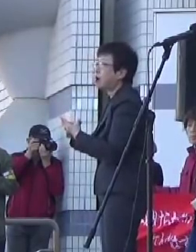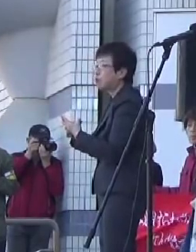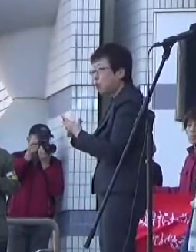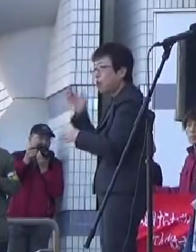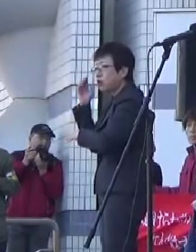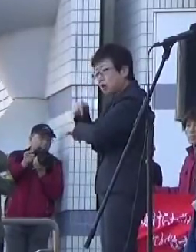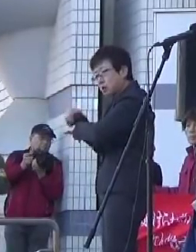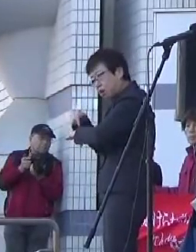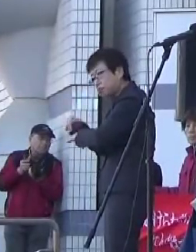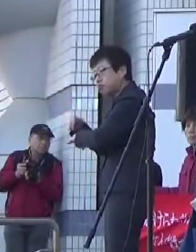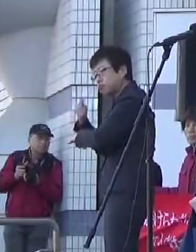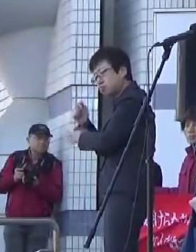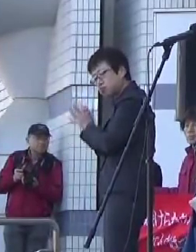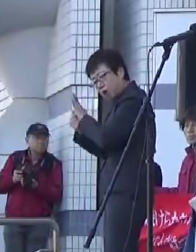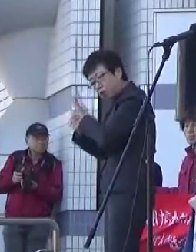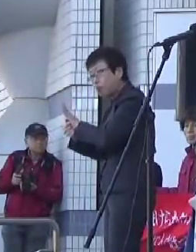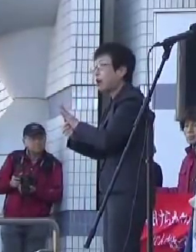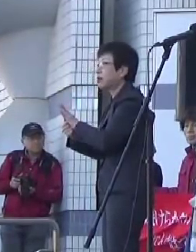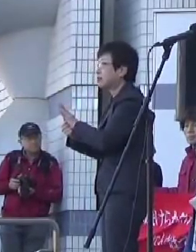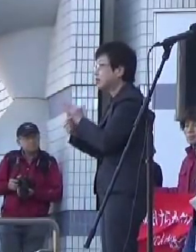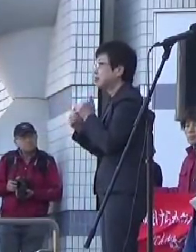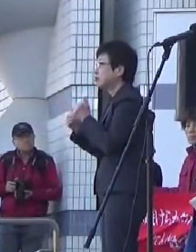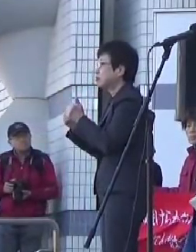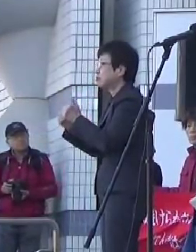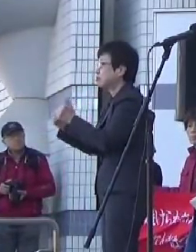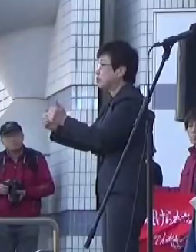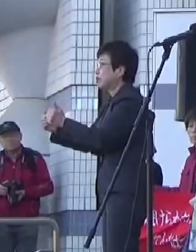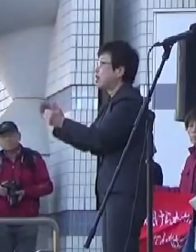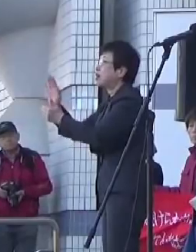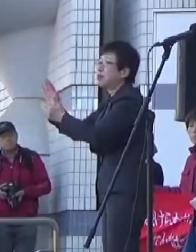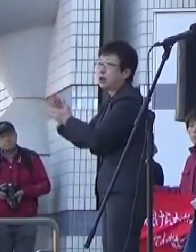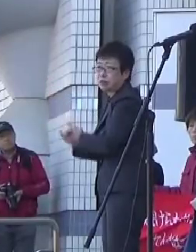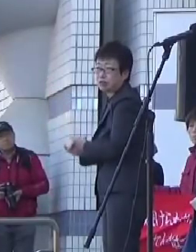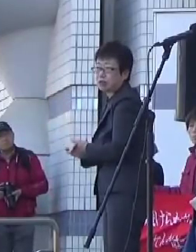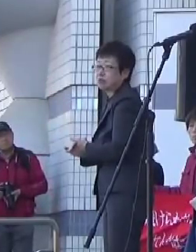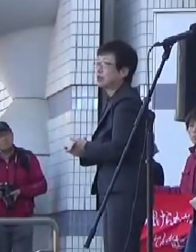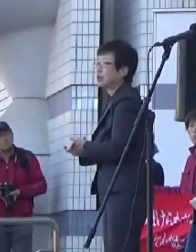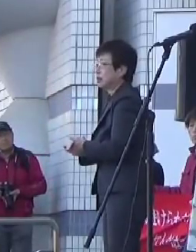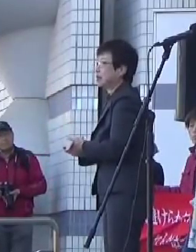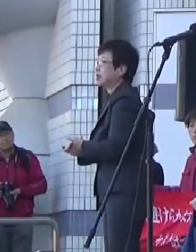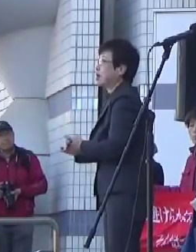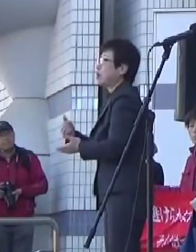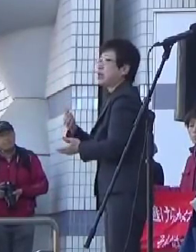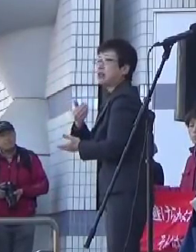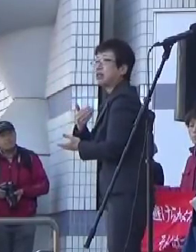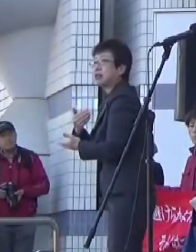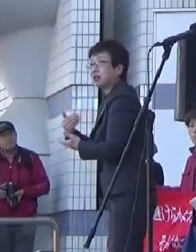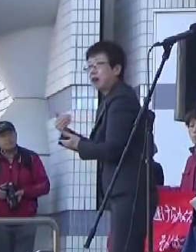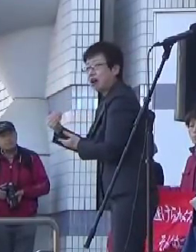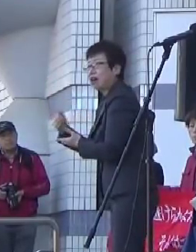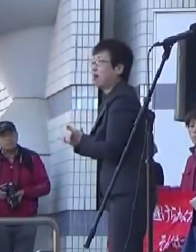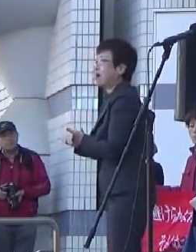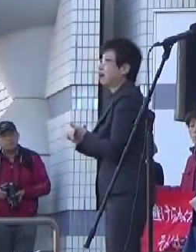とか、そういったものだけがどんどんどんどん推し進められていて、私たちが